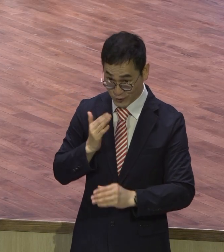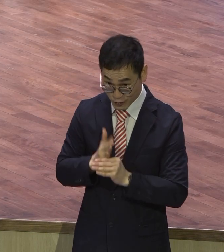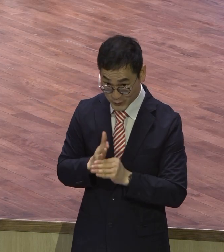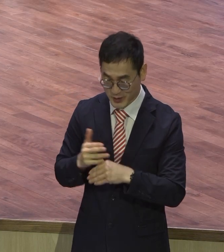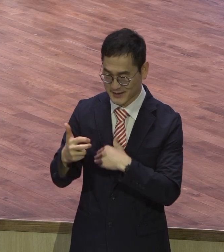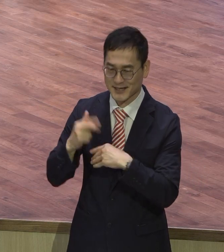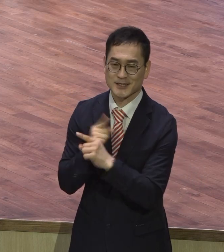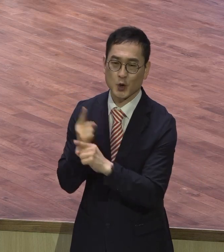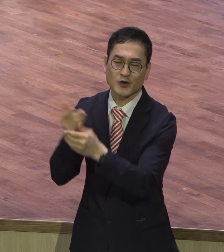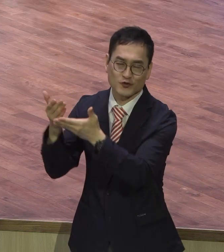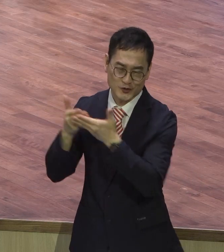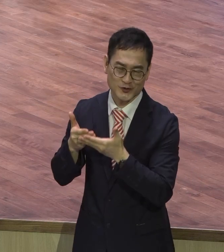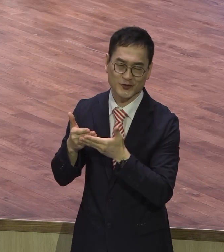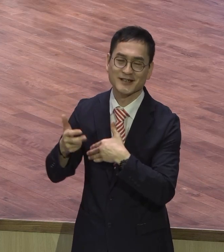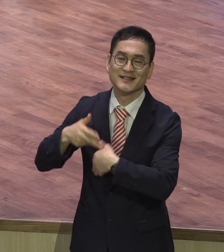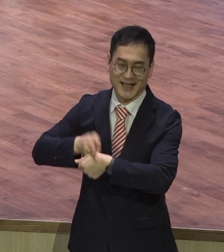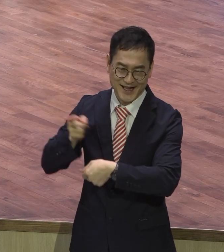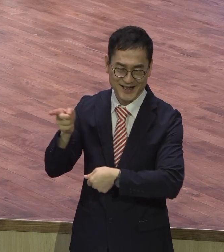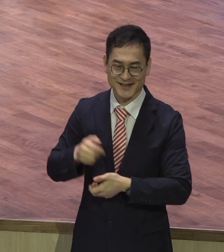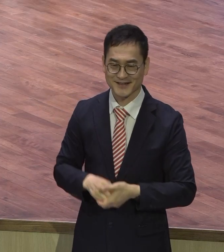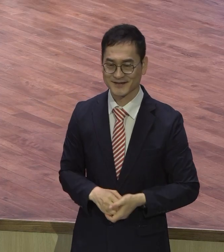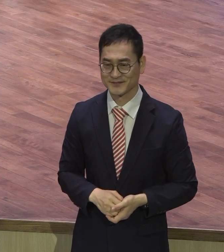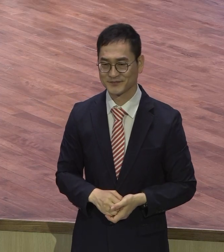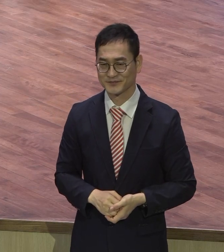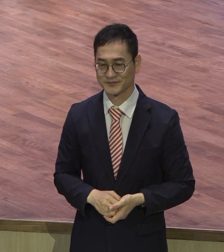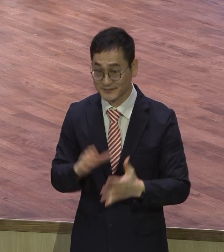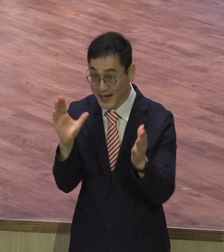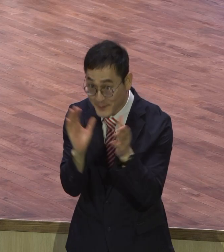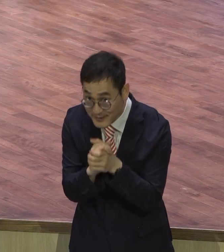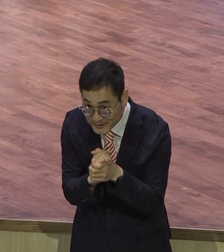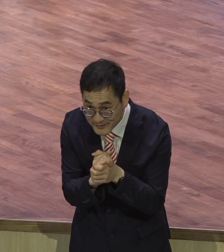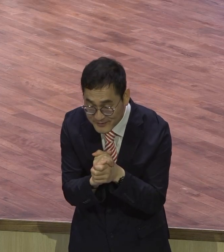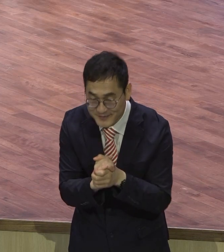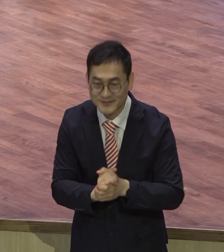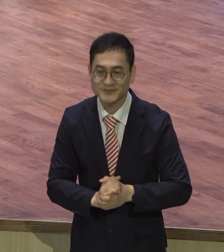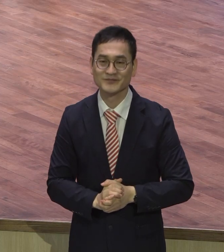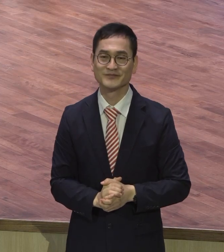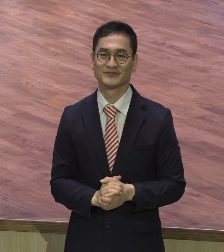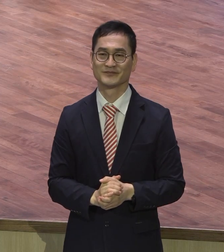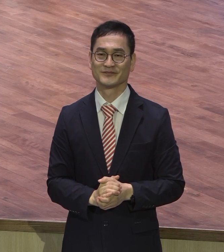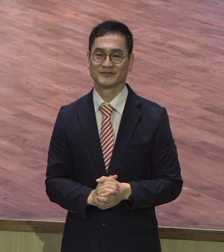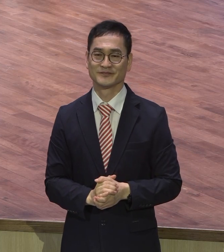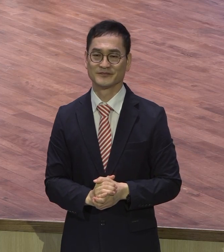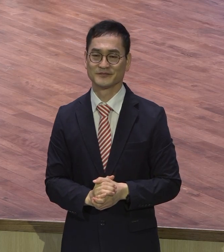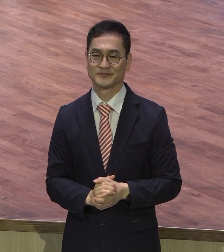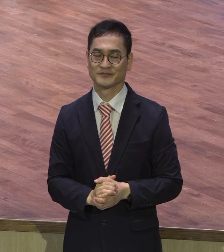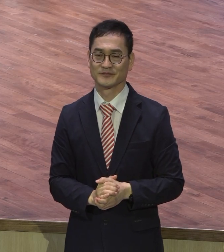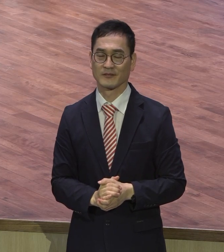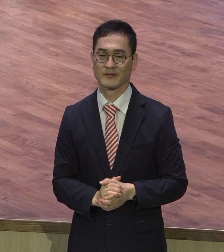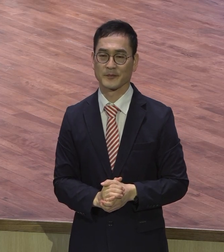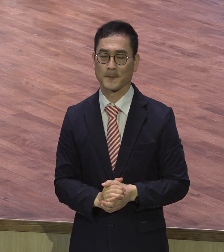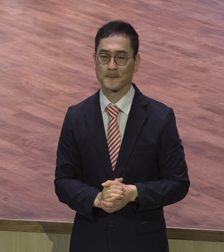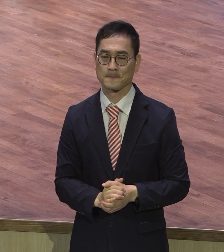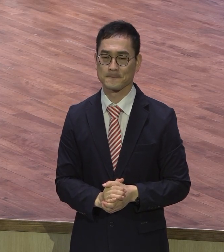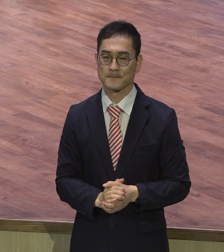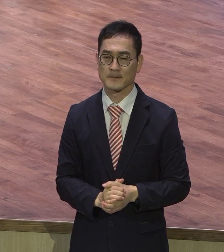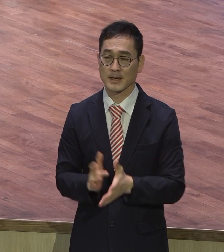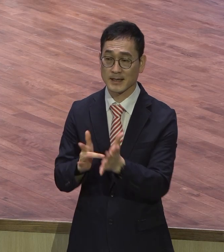아멘입니까? 공감이 가십니까? 여러분이 살아계신 예수 그리스도께서